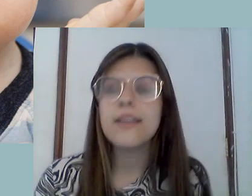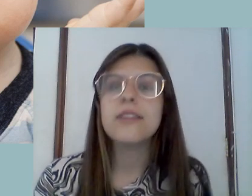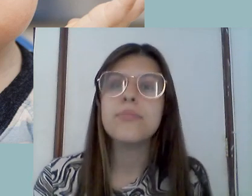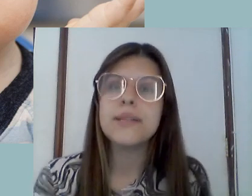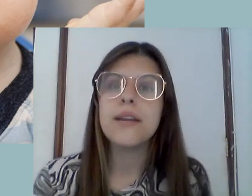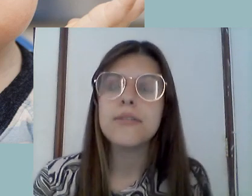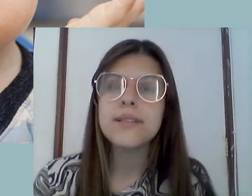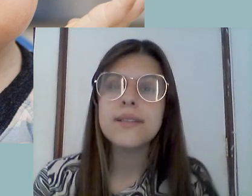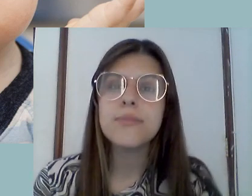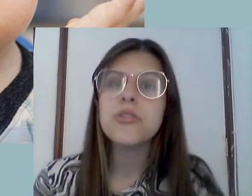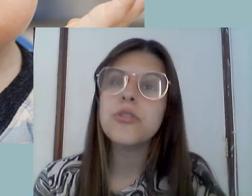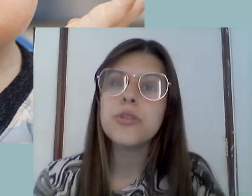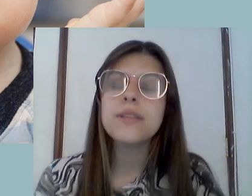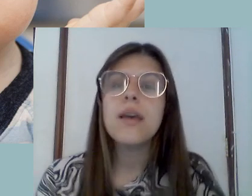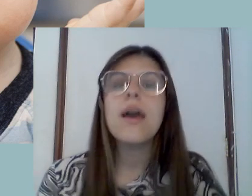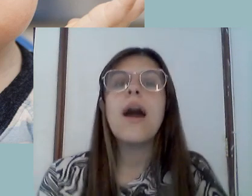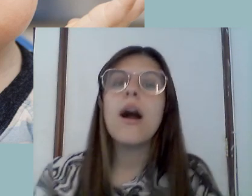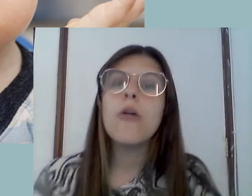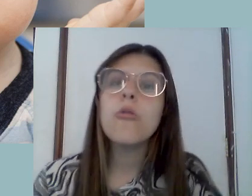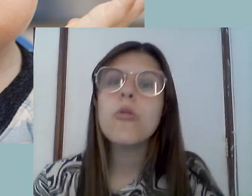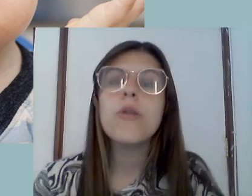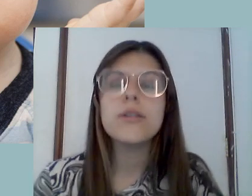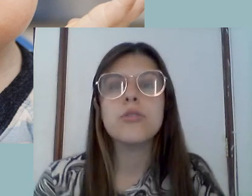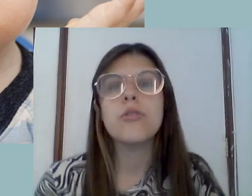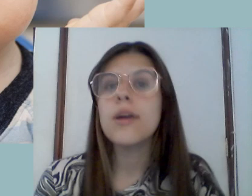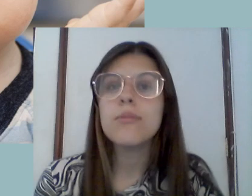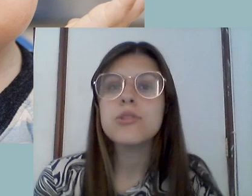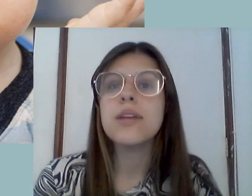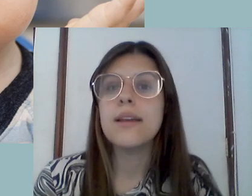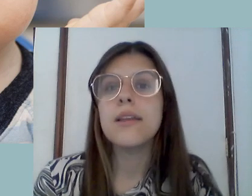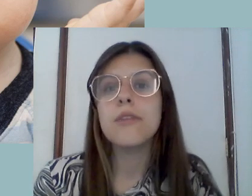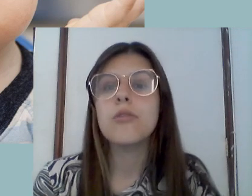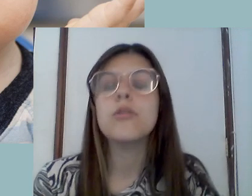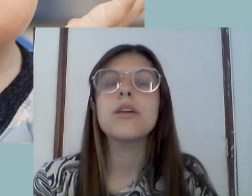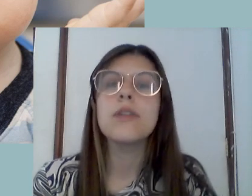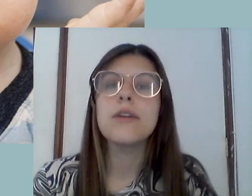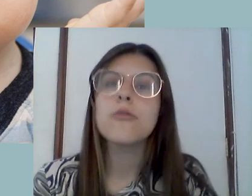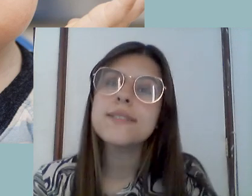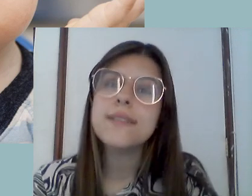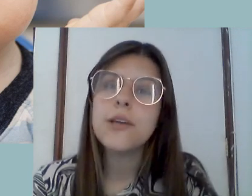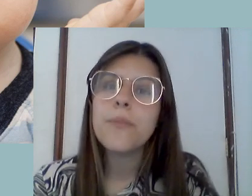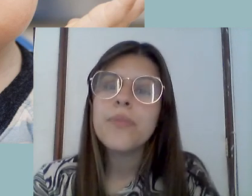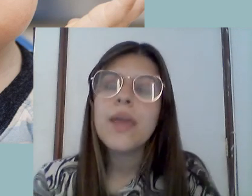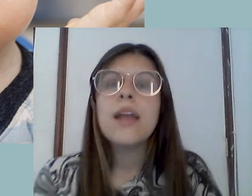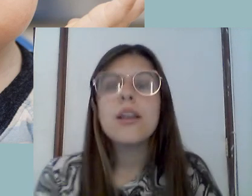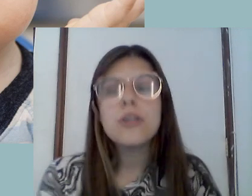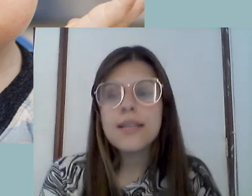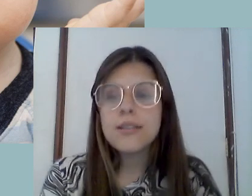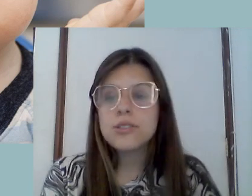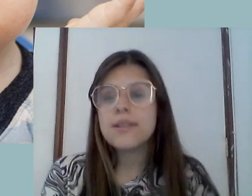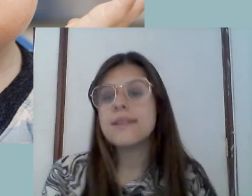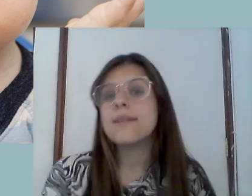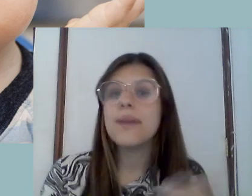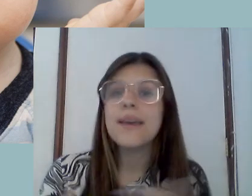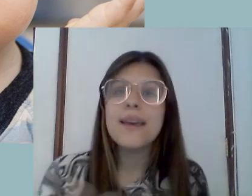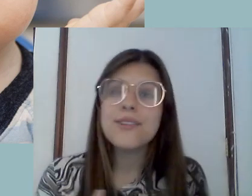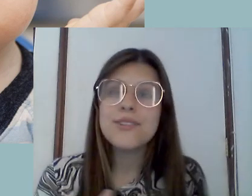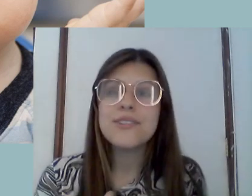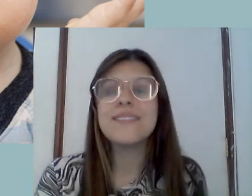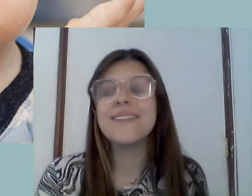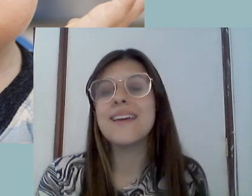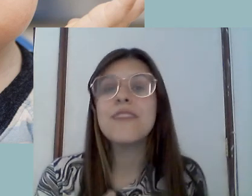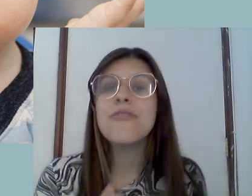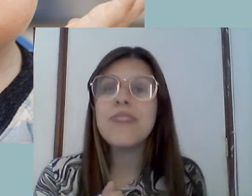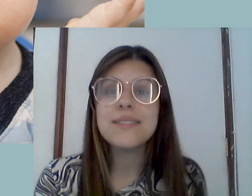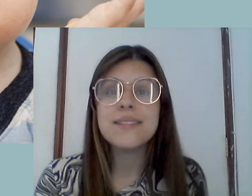entender y de expresar nuestras emociones, aun cuando no hemos adquirido un código lingüístico. Los niños desde